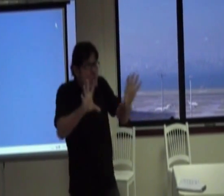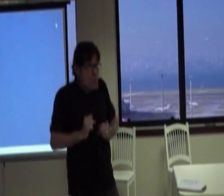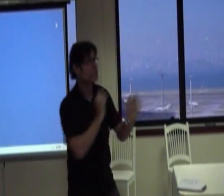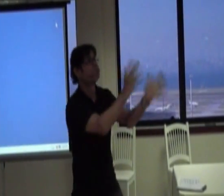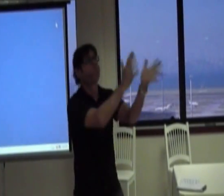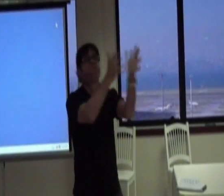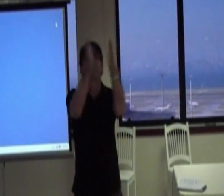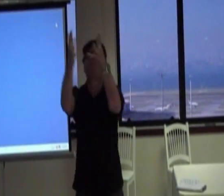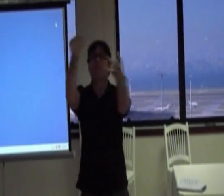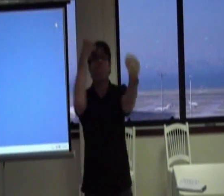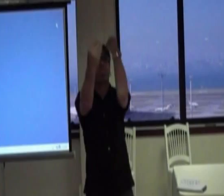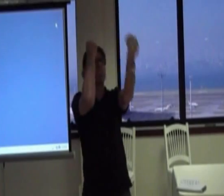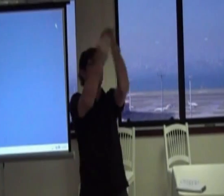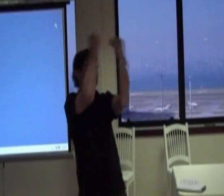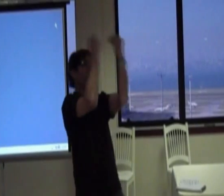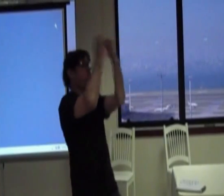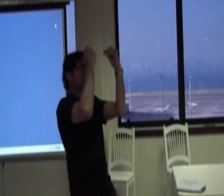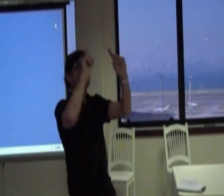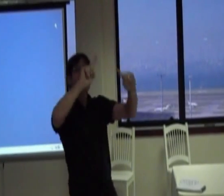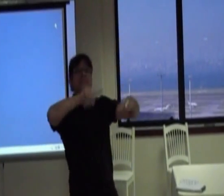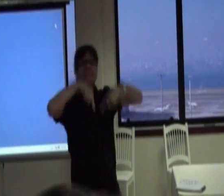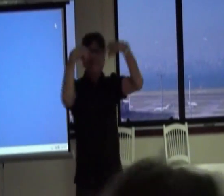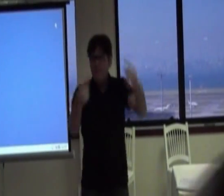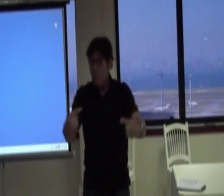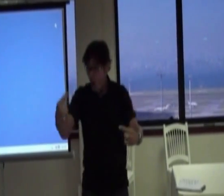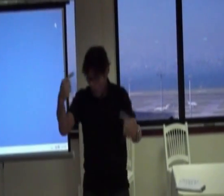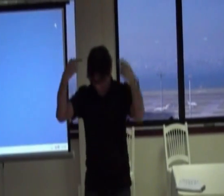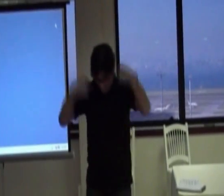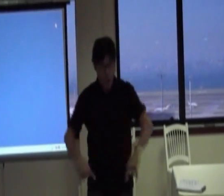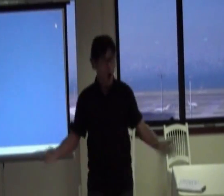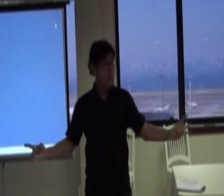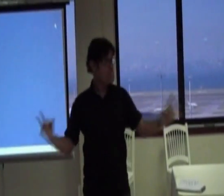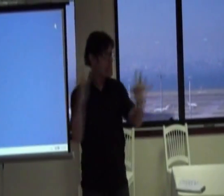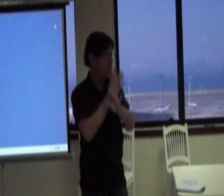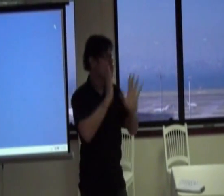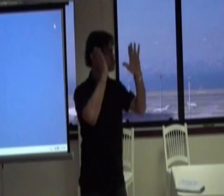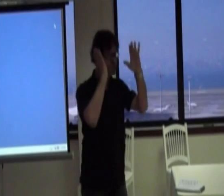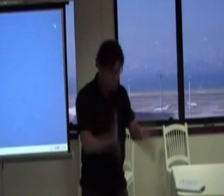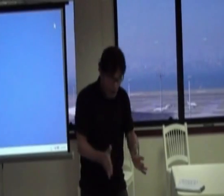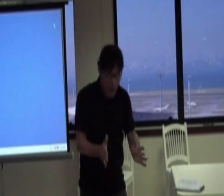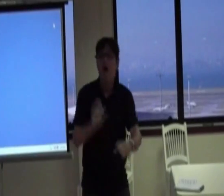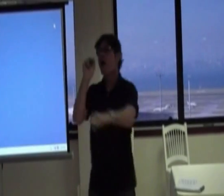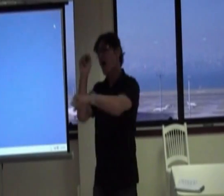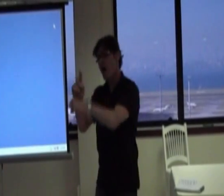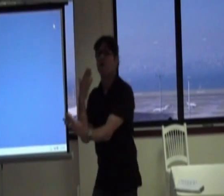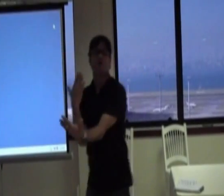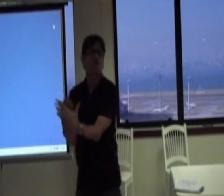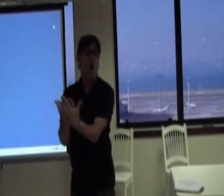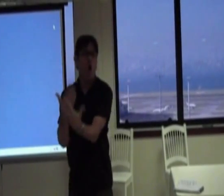precise, dentro das creches, ter um contato com a língua de sinais, que possa ter um contato com essa aquisição de linguagem. Após ter uma língua formada